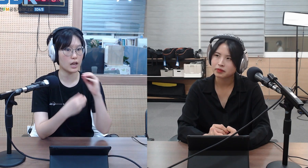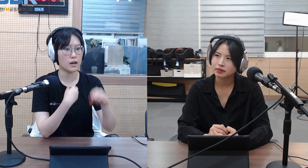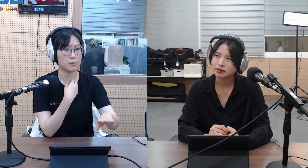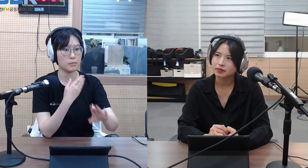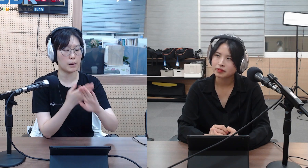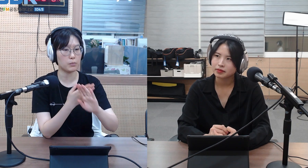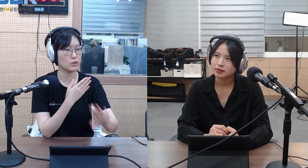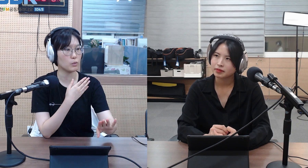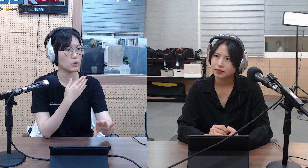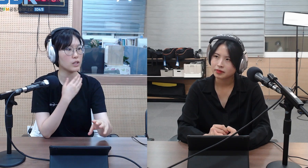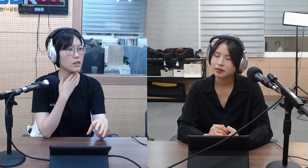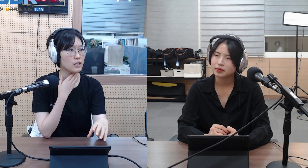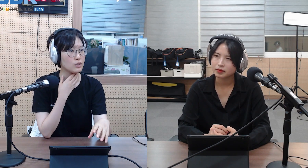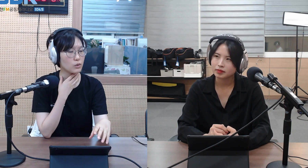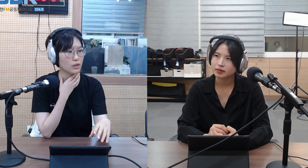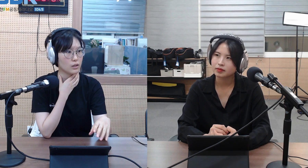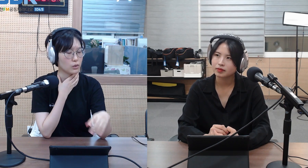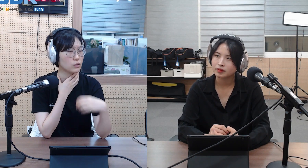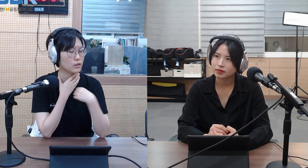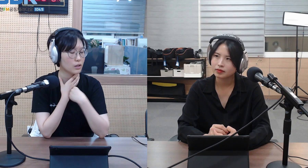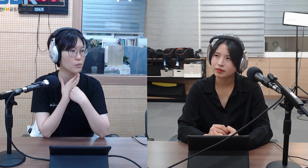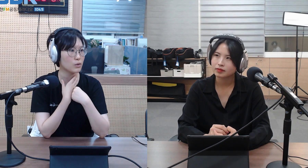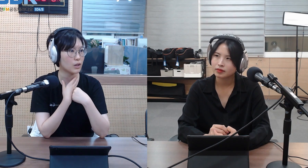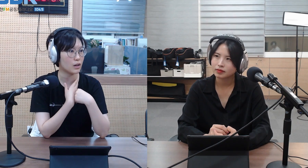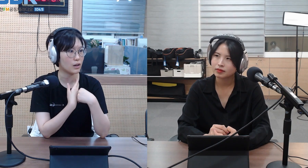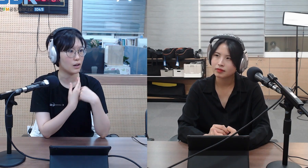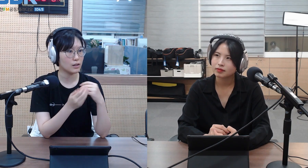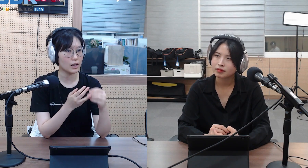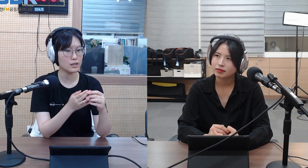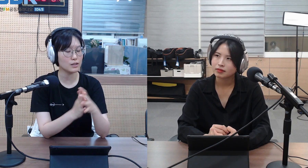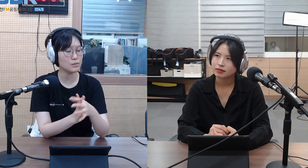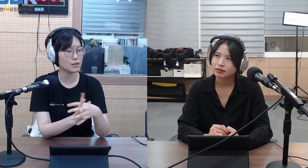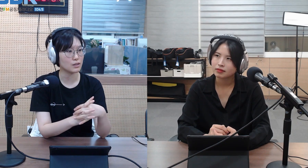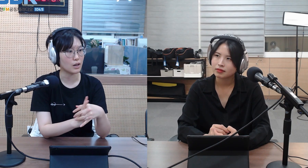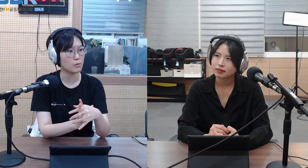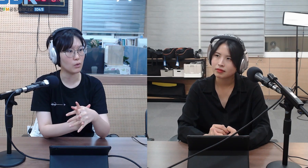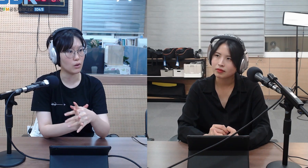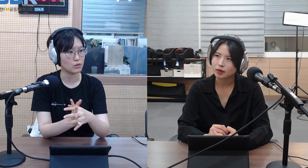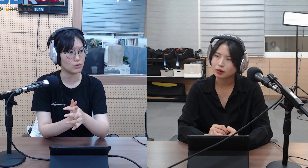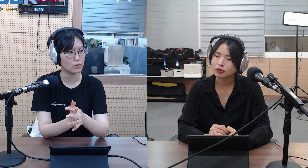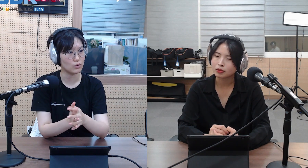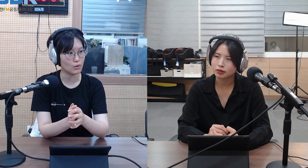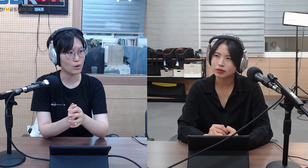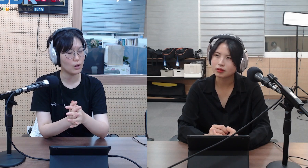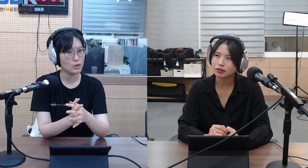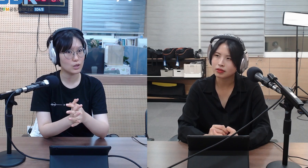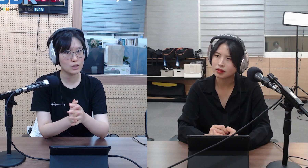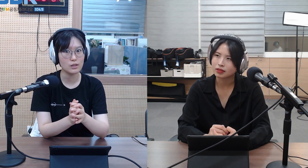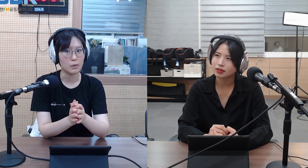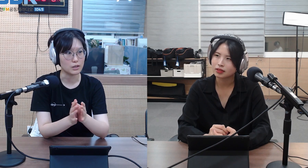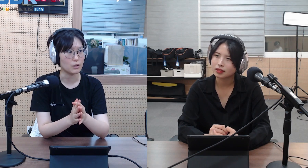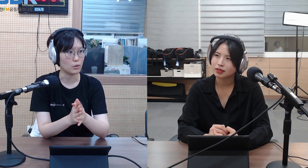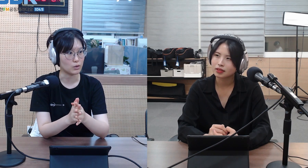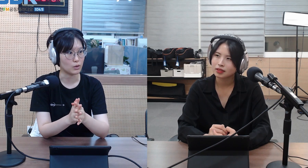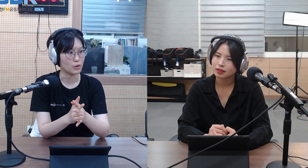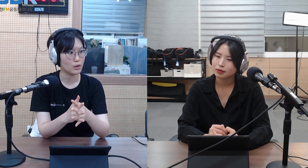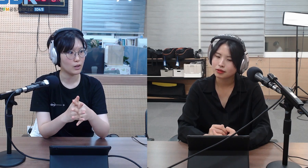제가 맛보지 못한 향이 있었는데 저는 생각보다 타지 음식을 잘 먹어가지고 진짜 맛있게 먹었어요.